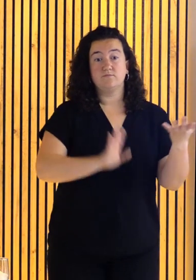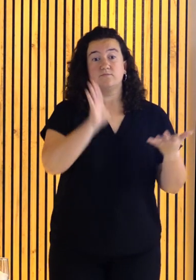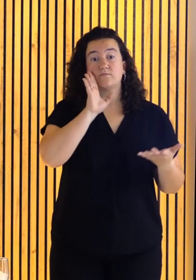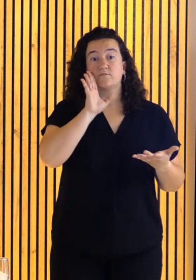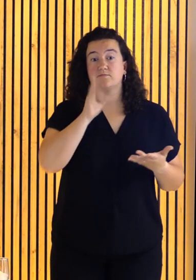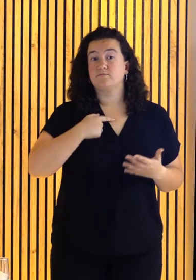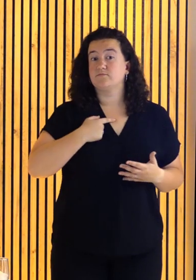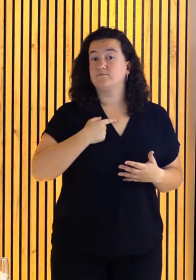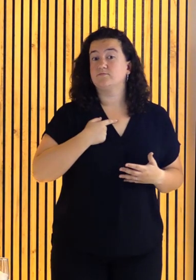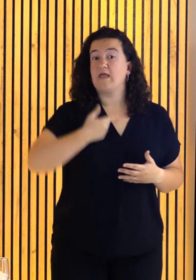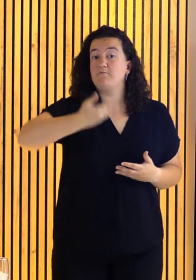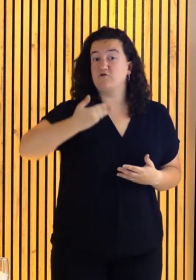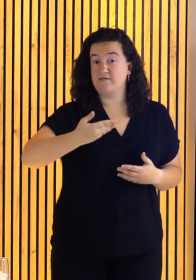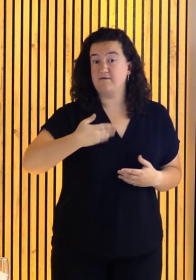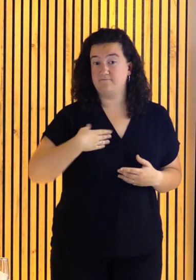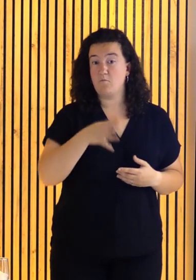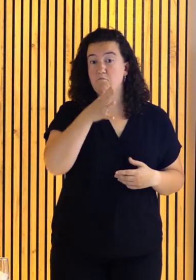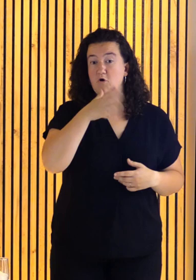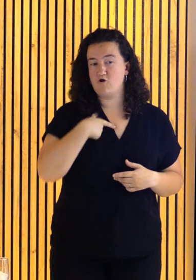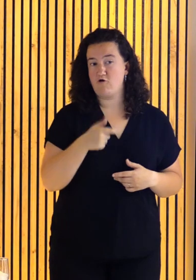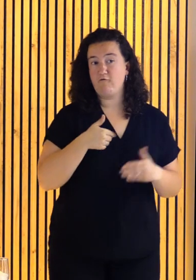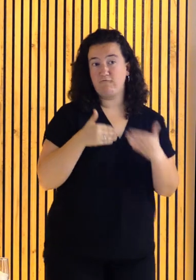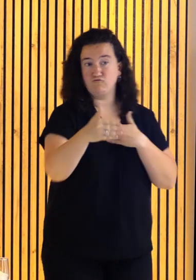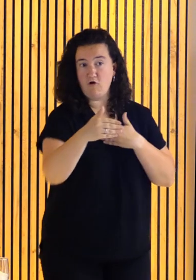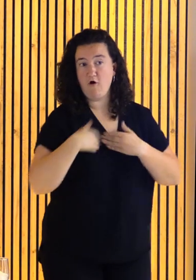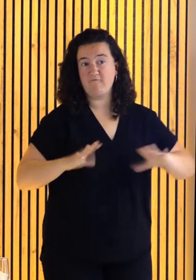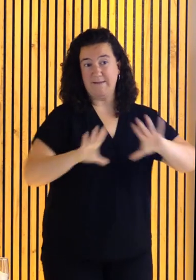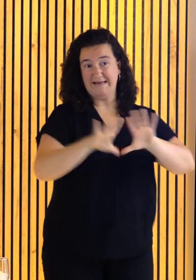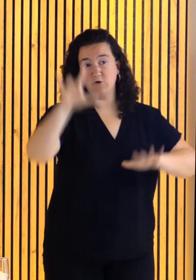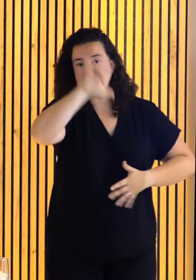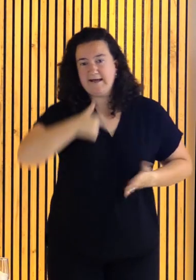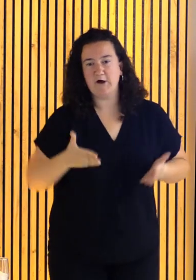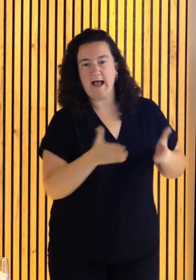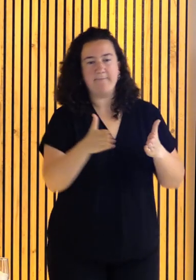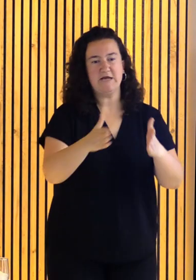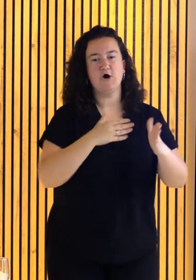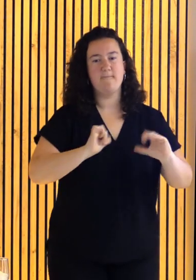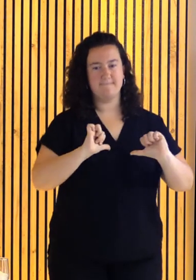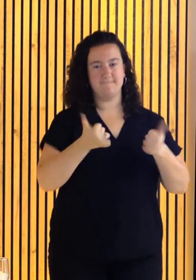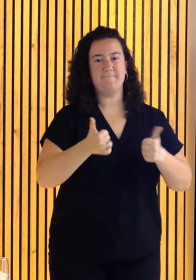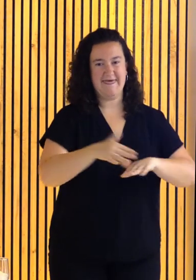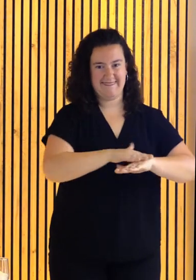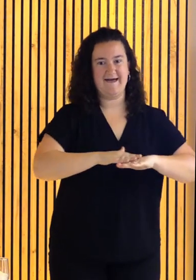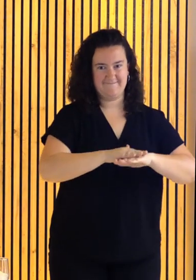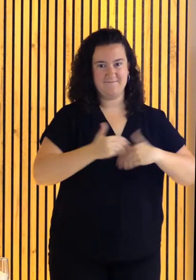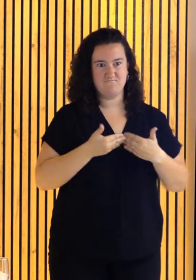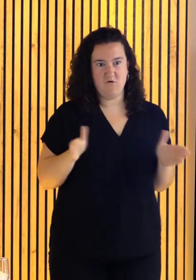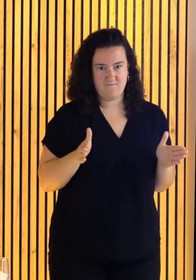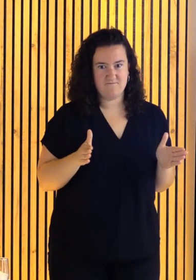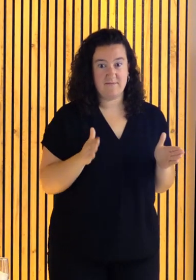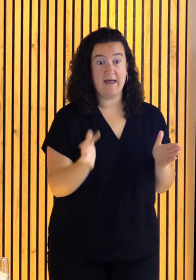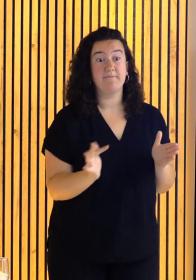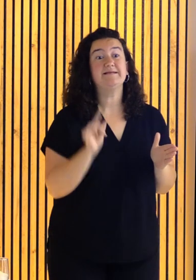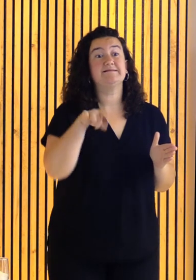etorkizuneko, feminismo beltzaren etorkizuneko bidea markatuko zuelako, baina batez ere kolektibo batek sortu zuelako, feminista beltzen talde